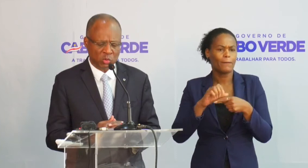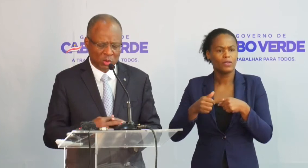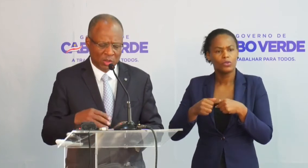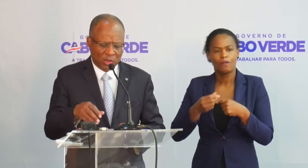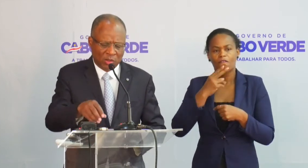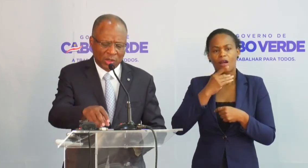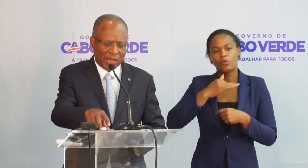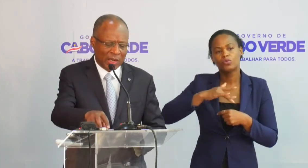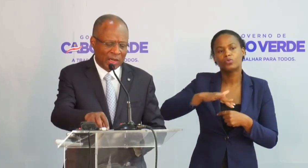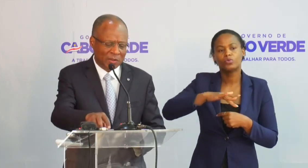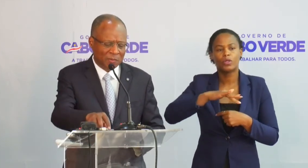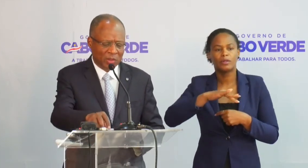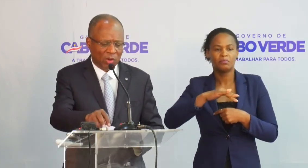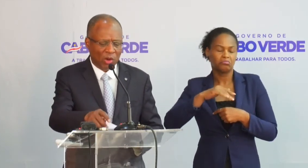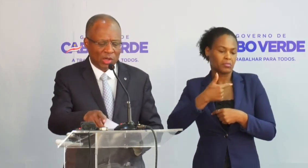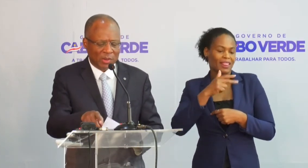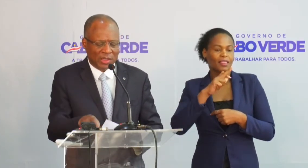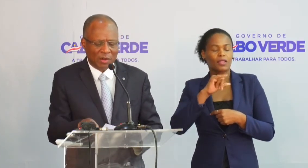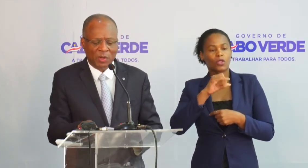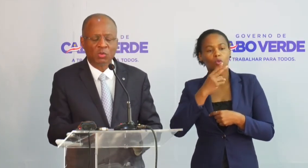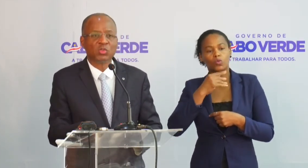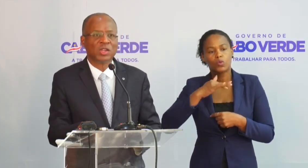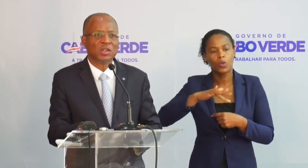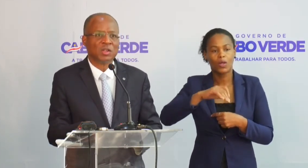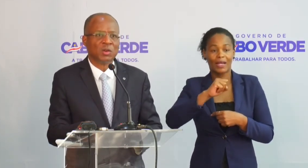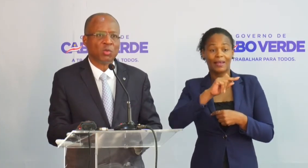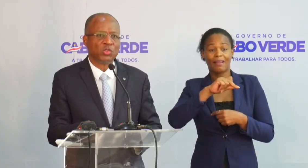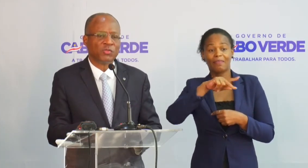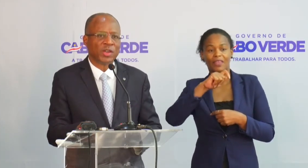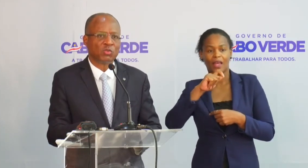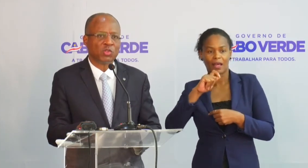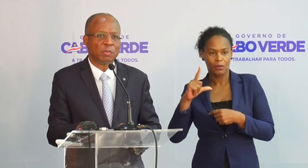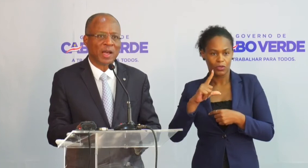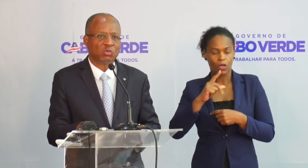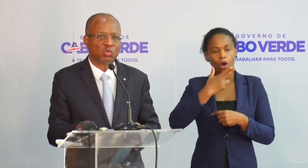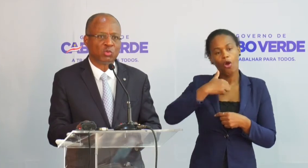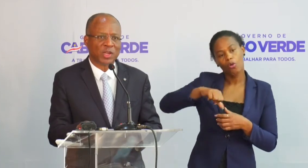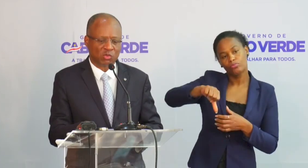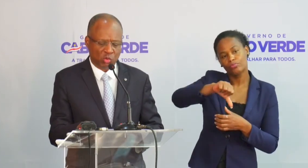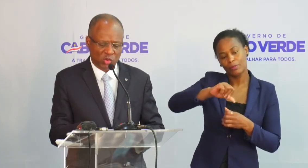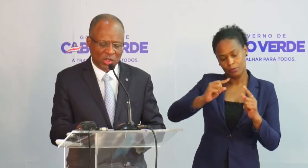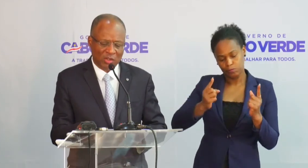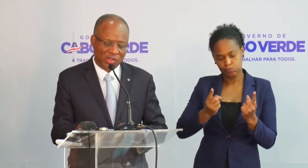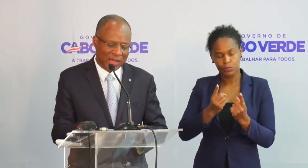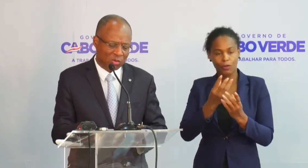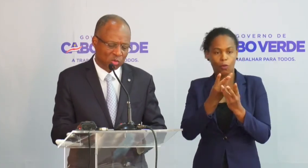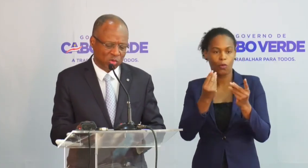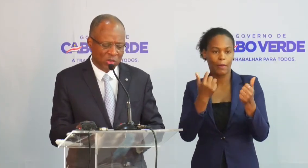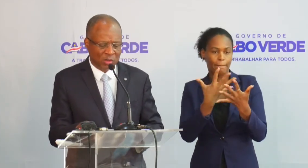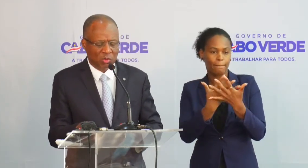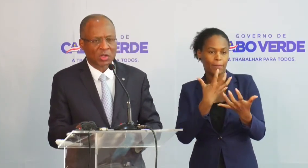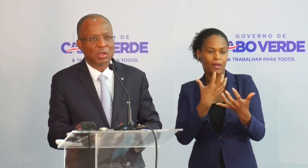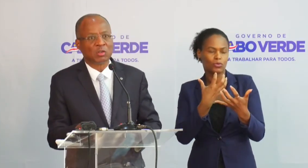trigo, trigo a granel, óleo alimentar, para reduzir os efeitos dos impactos dos preços